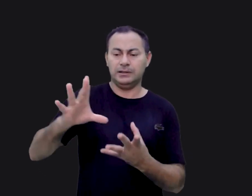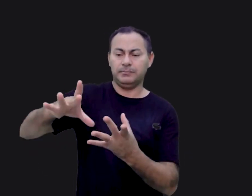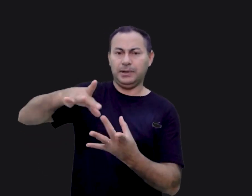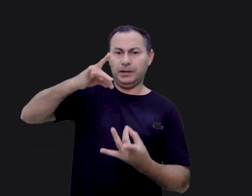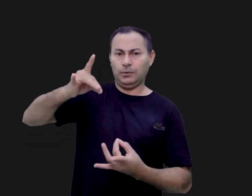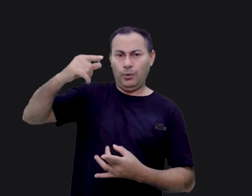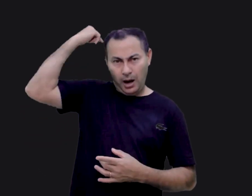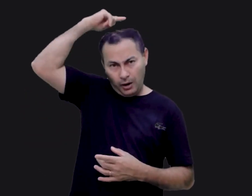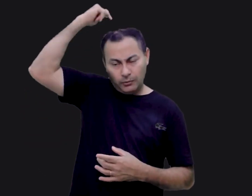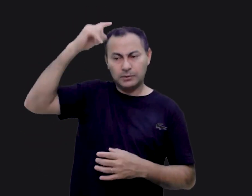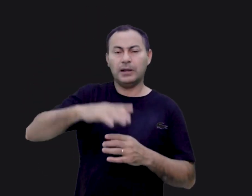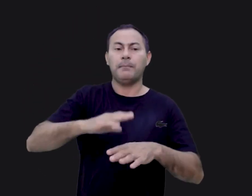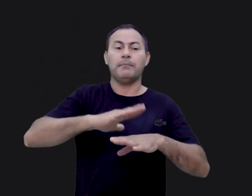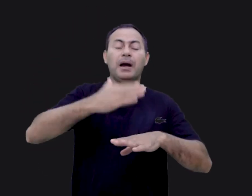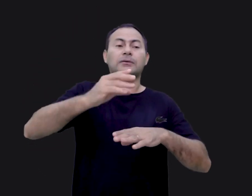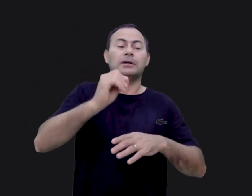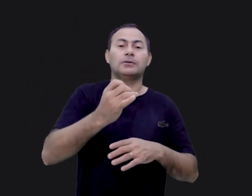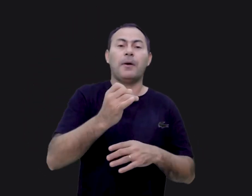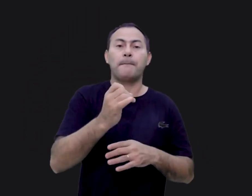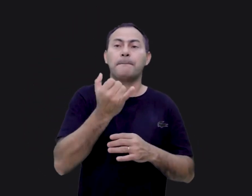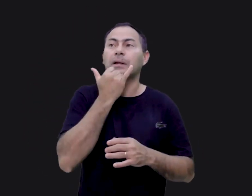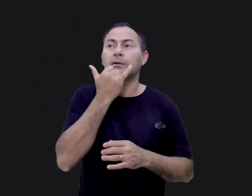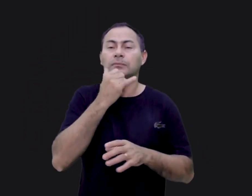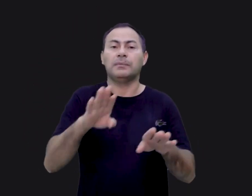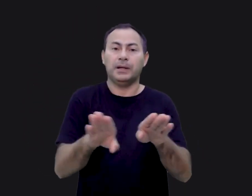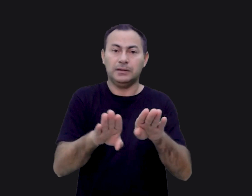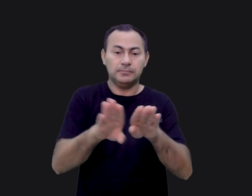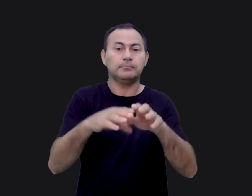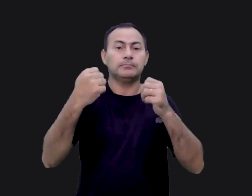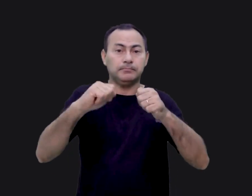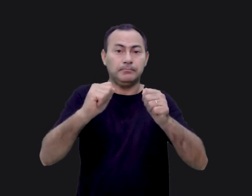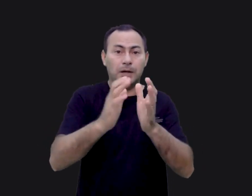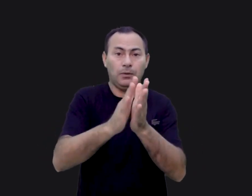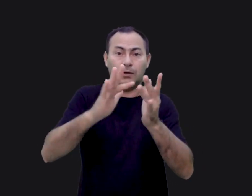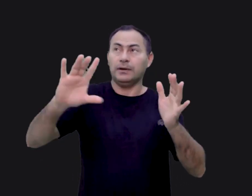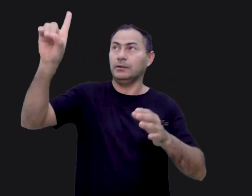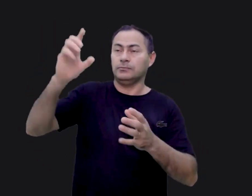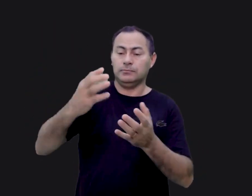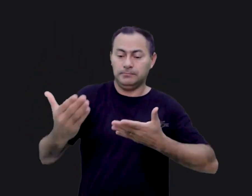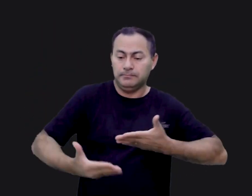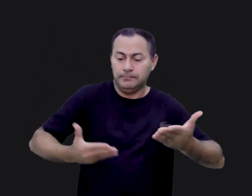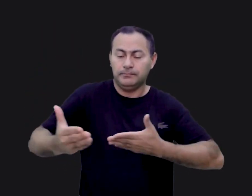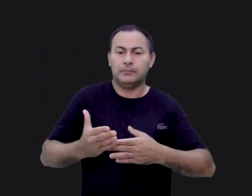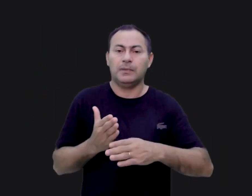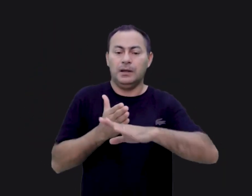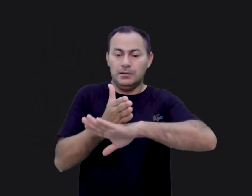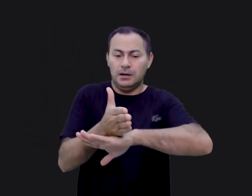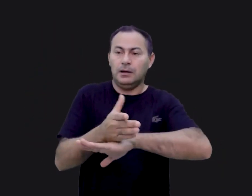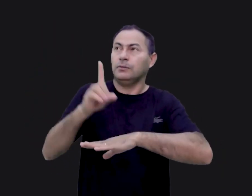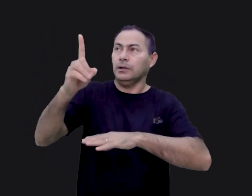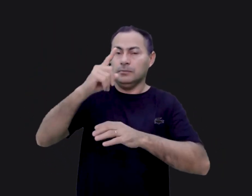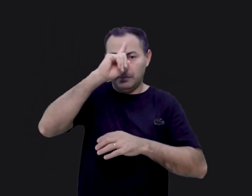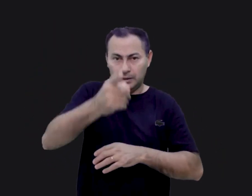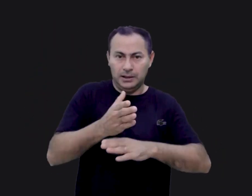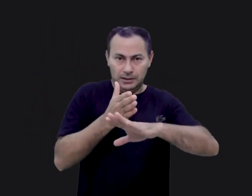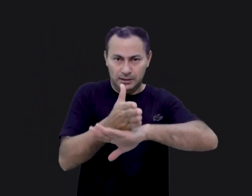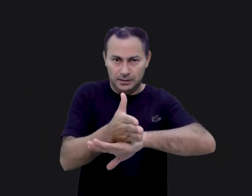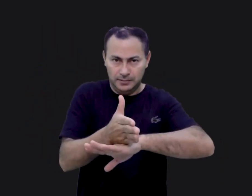nosso perdão. Além do perdão, existe também o glorificar a Deus, servindo-o e entrando onde Ele nos manda